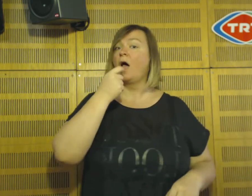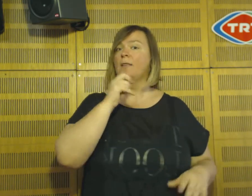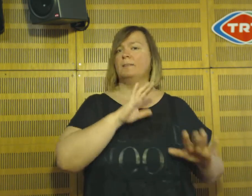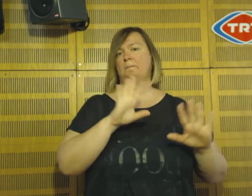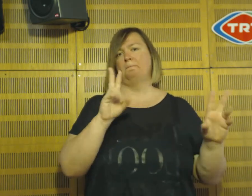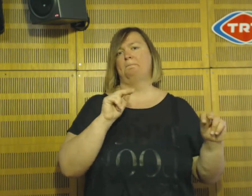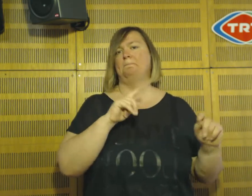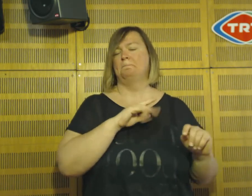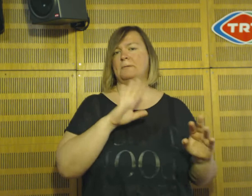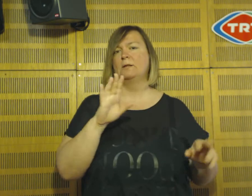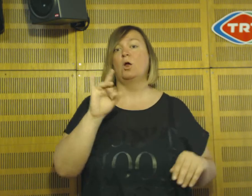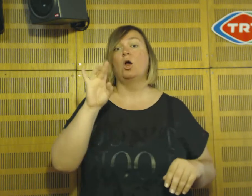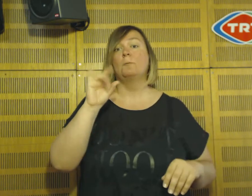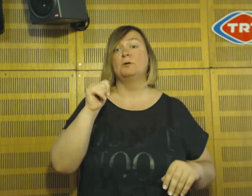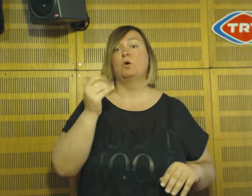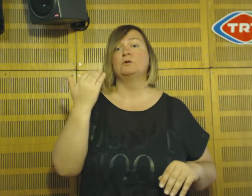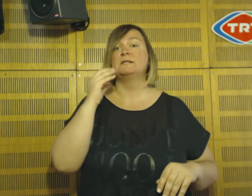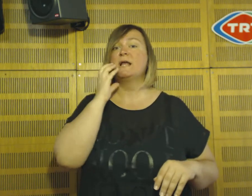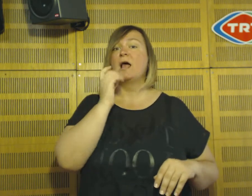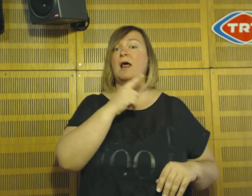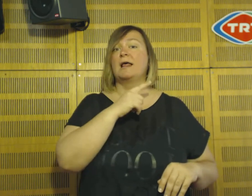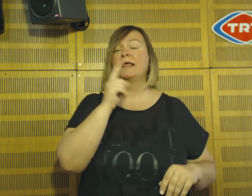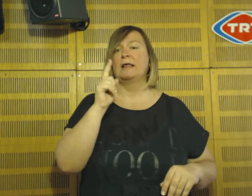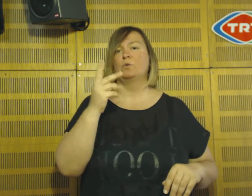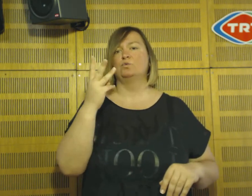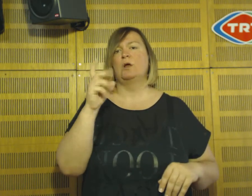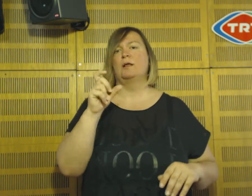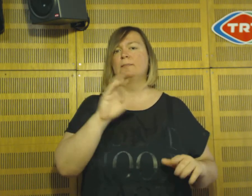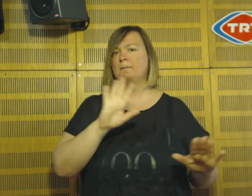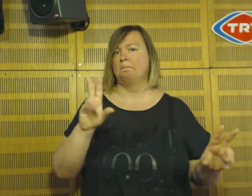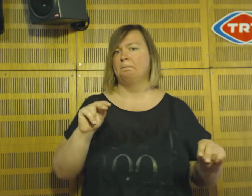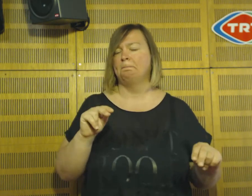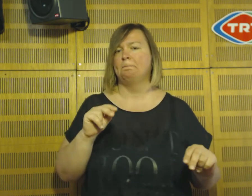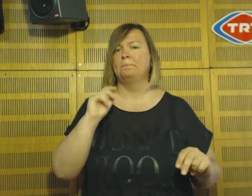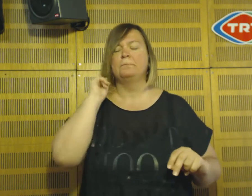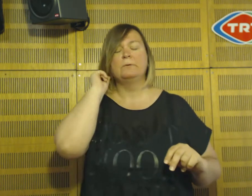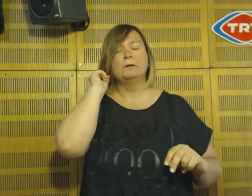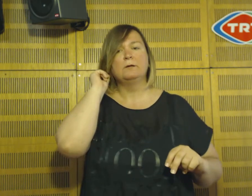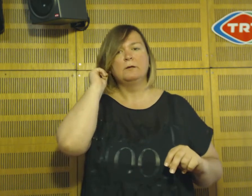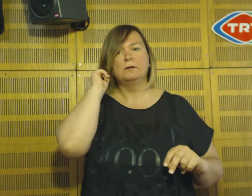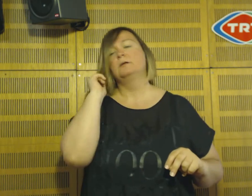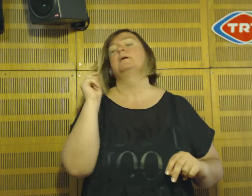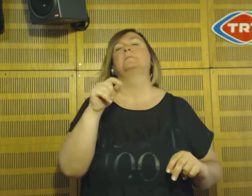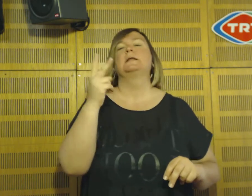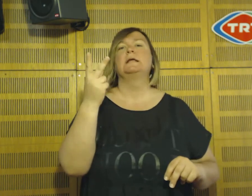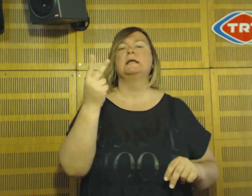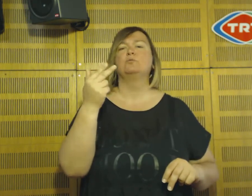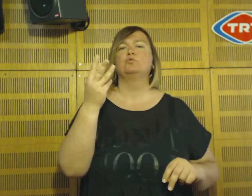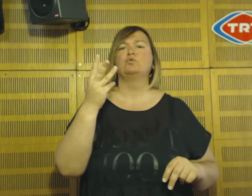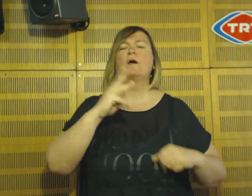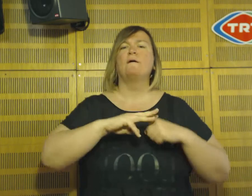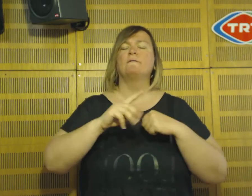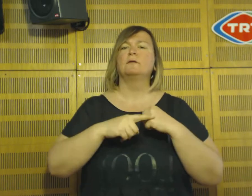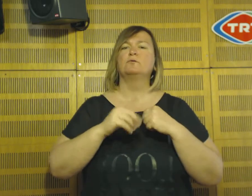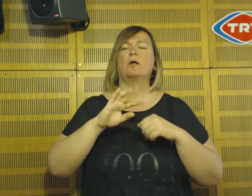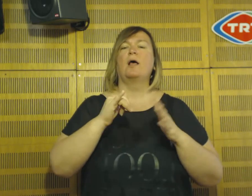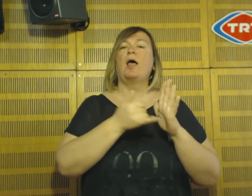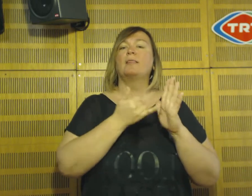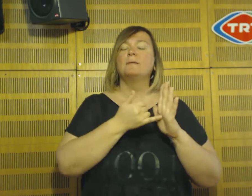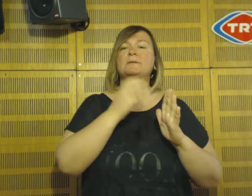tamamladık. 15 gün önce Sakarya'nın ilk 3 ayını tamamladık. Şimdi 2,5-3 hafta sonra da Antep ve Sakarya